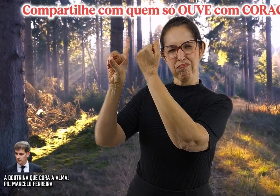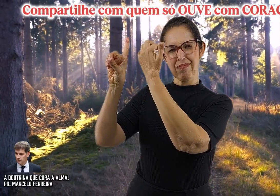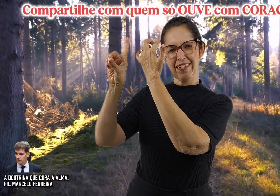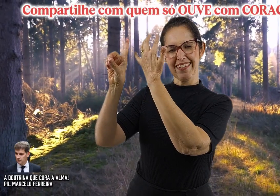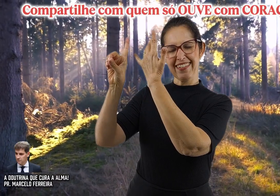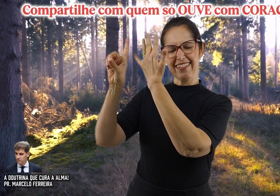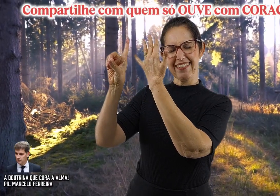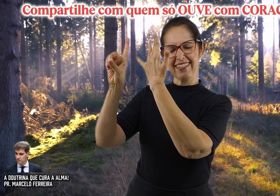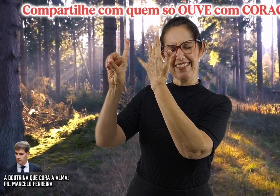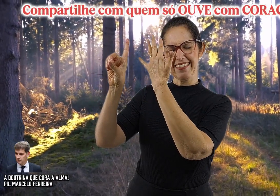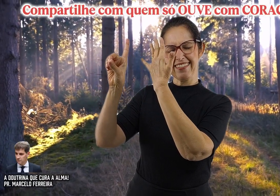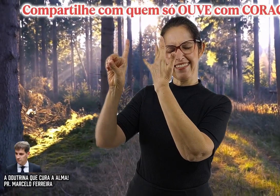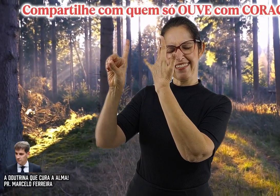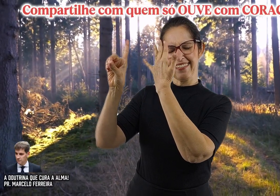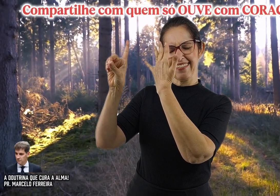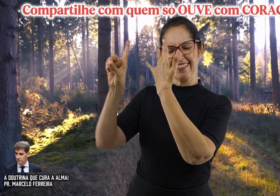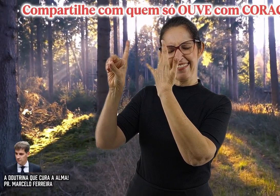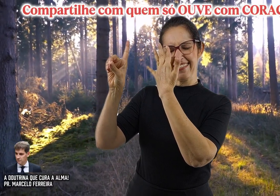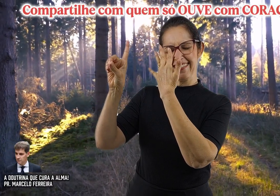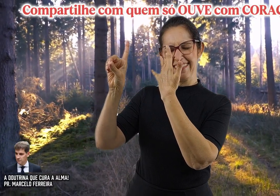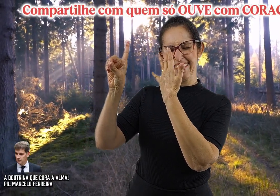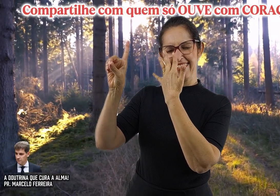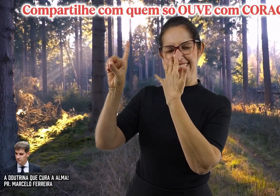Glória a Jesus.